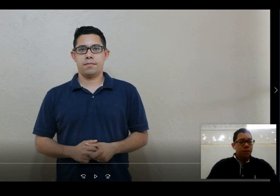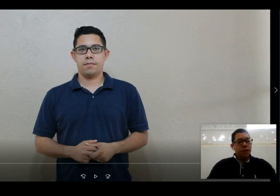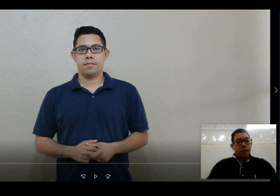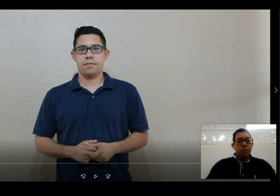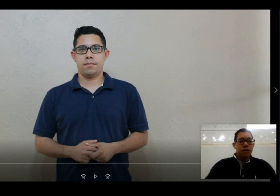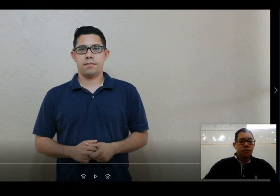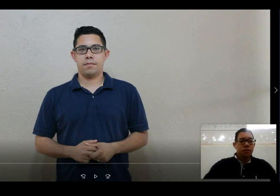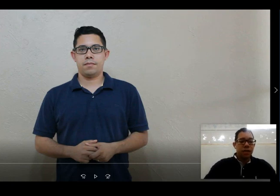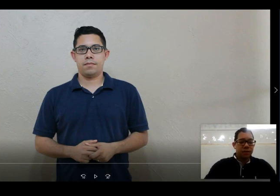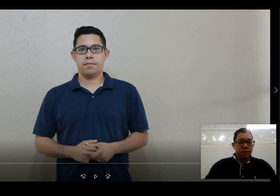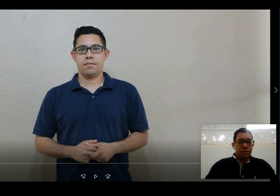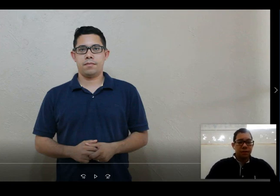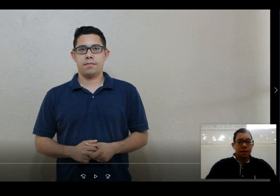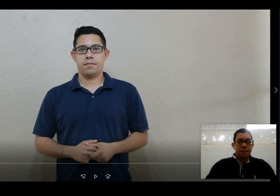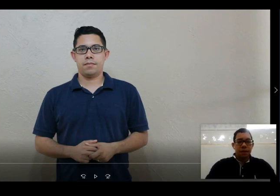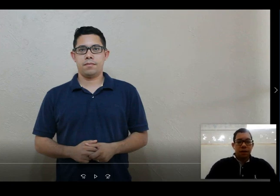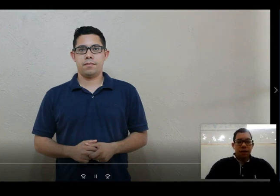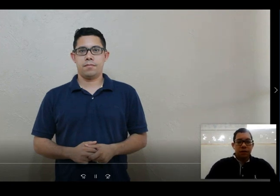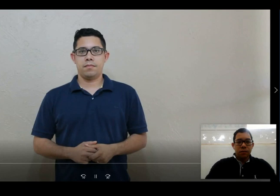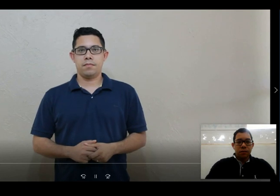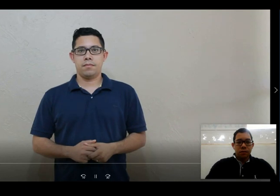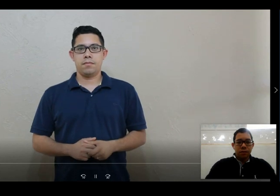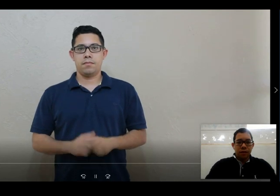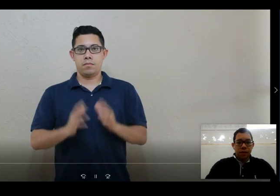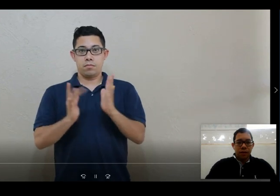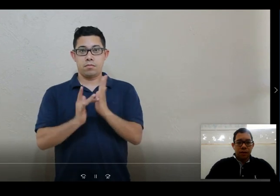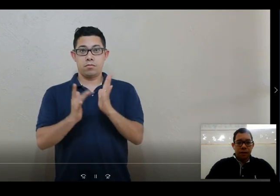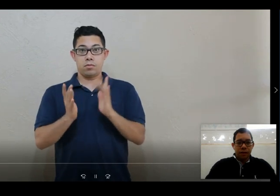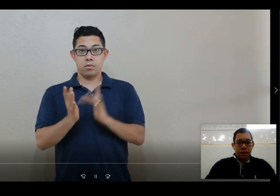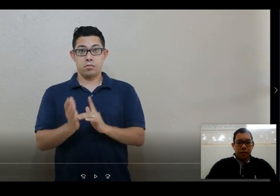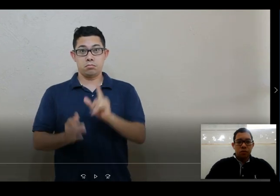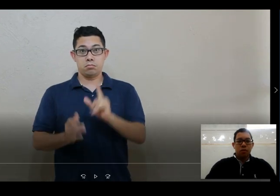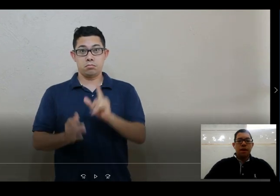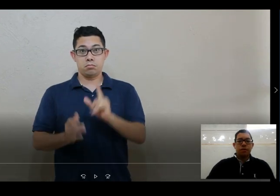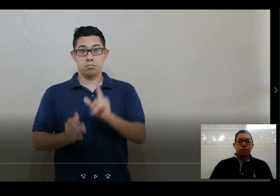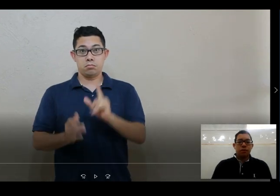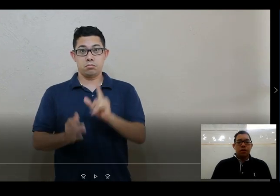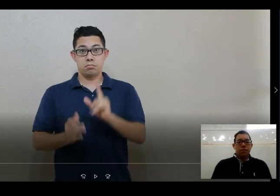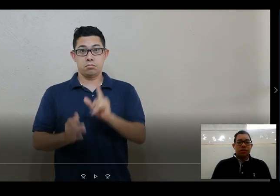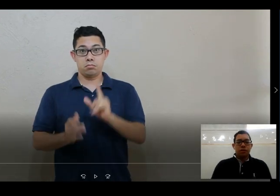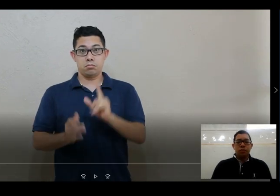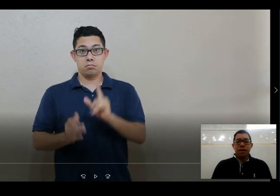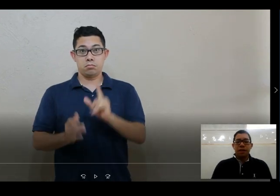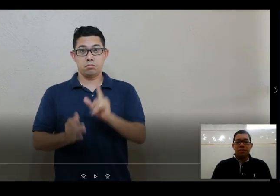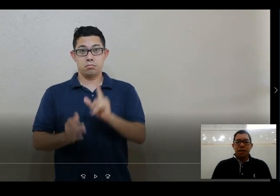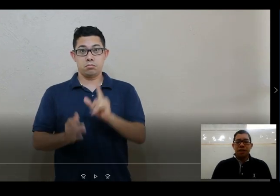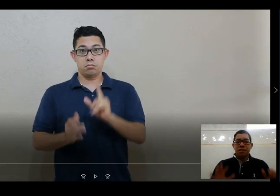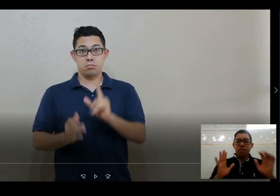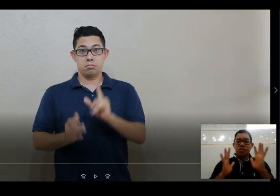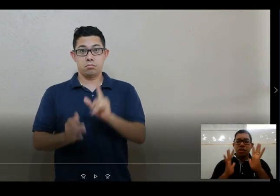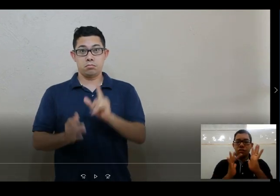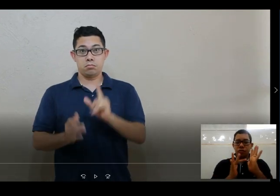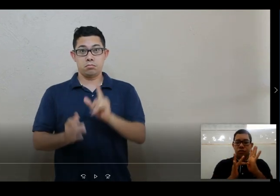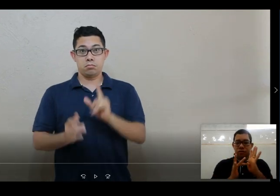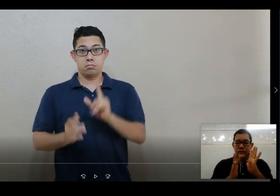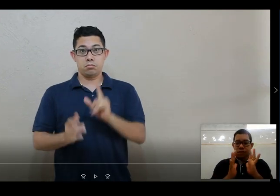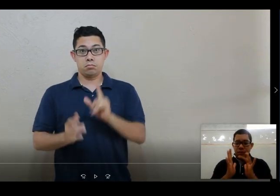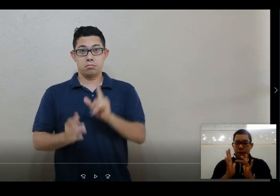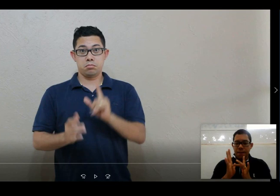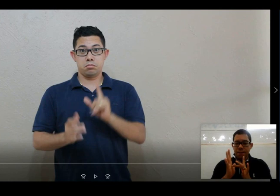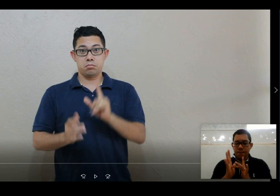12 e o verso 13, tá? Então, eu começo fazendo uma referência de